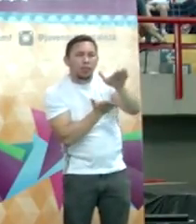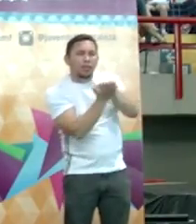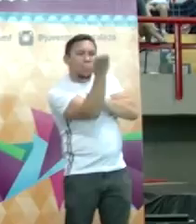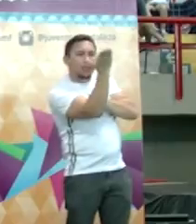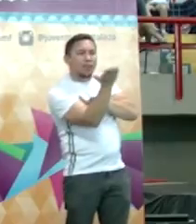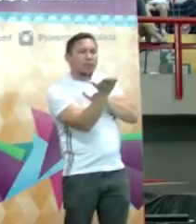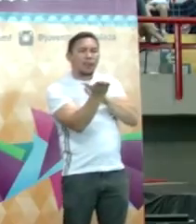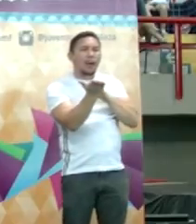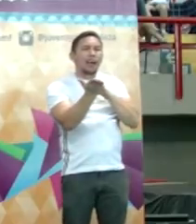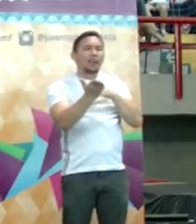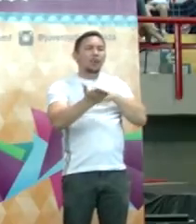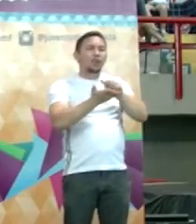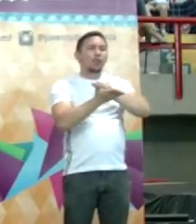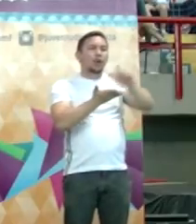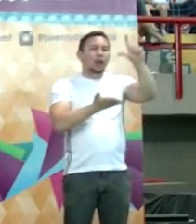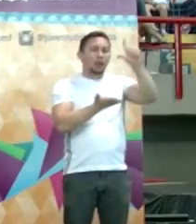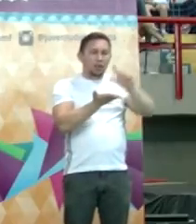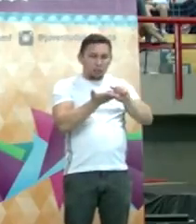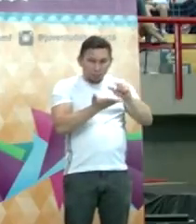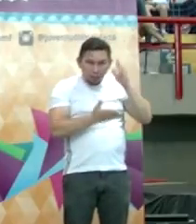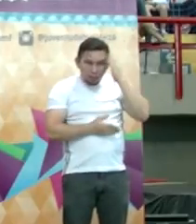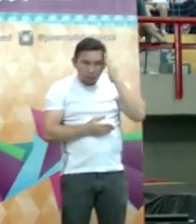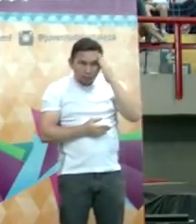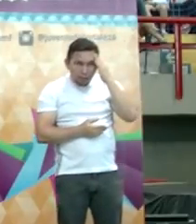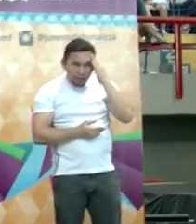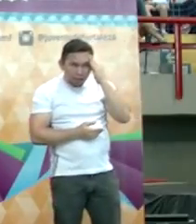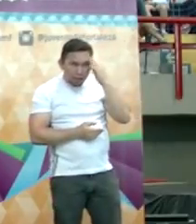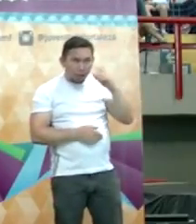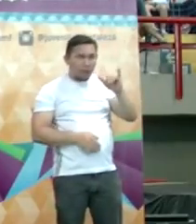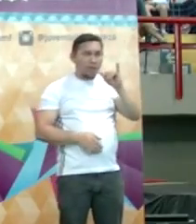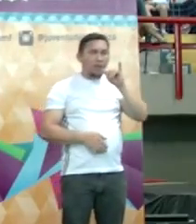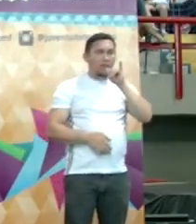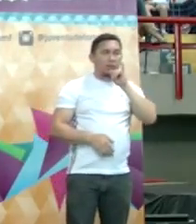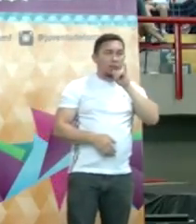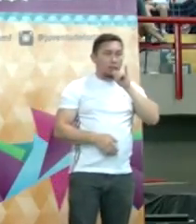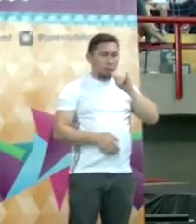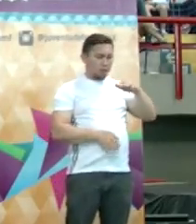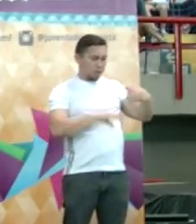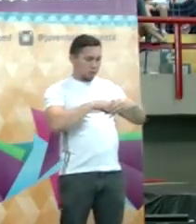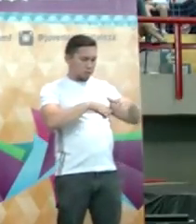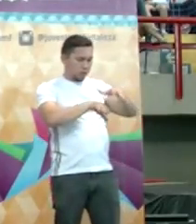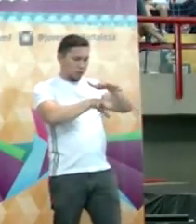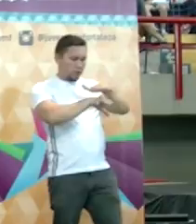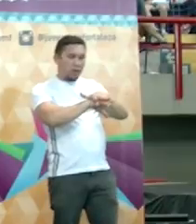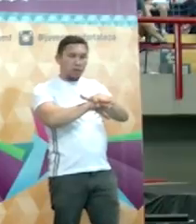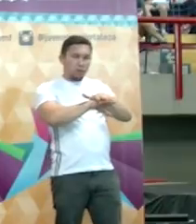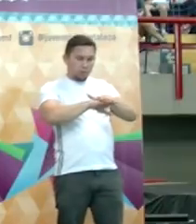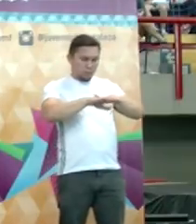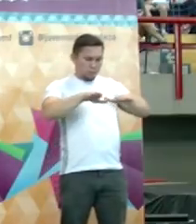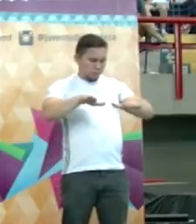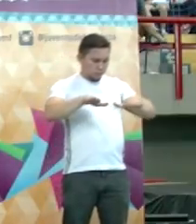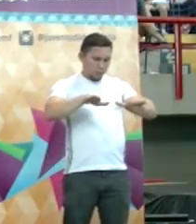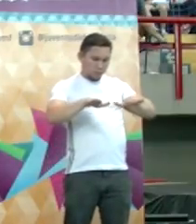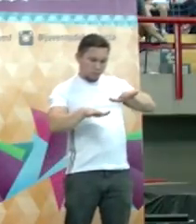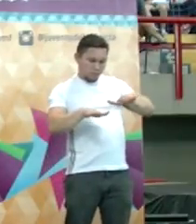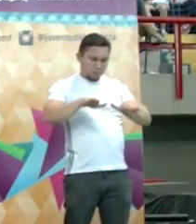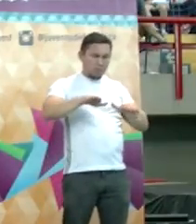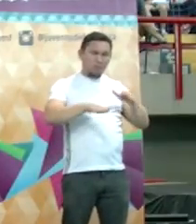o atrito. Estou sendo claro ou não? Se eu comprar um tênis mais largo, eu vou ter mais atrito?